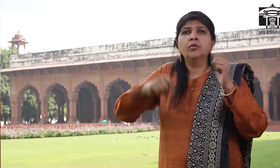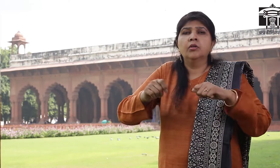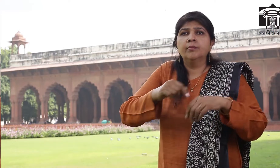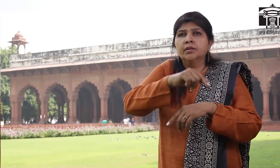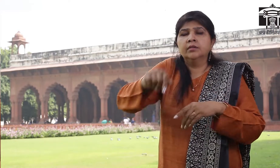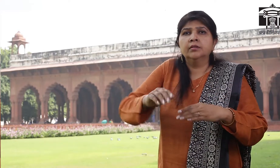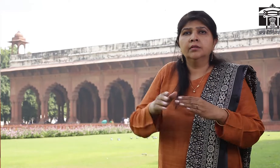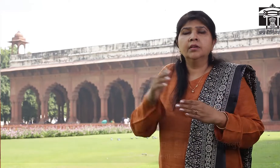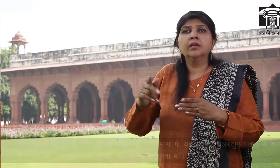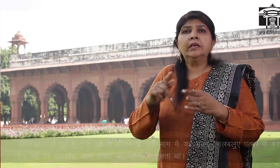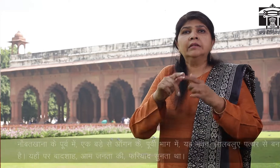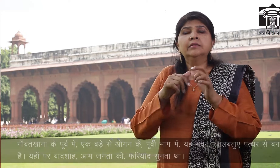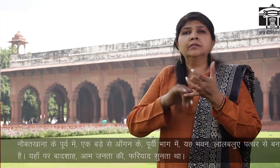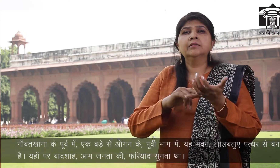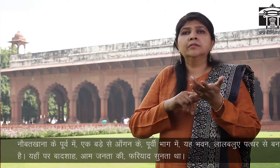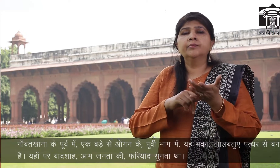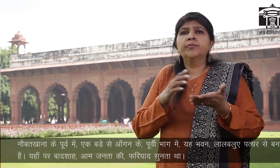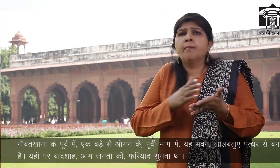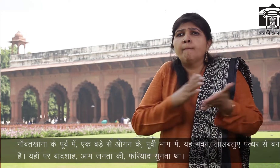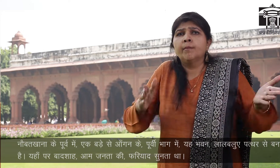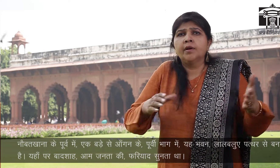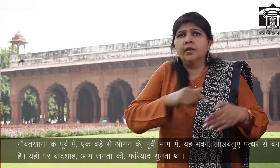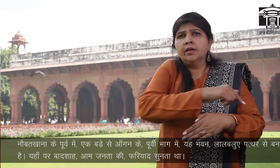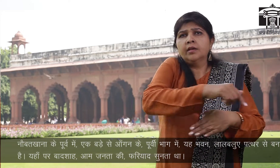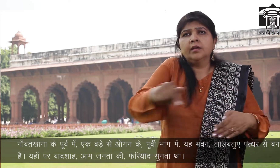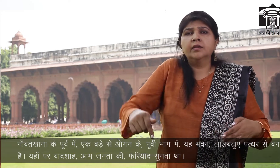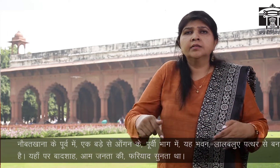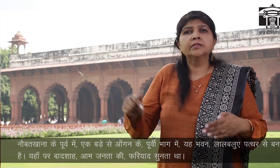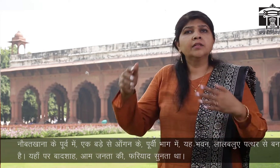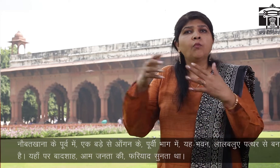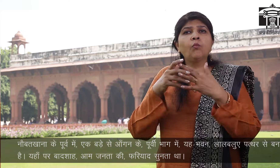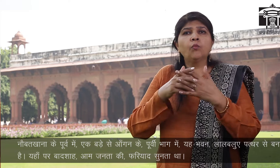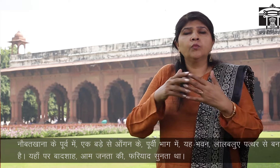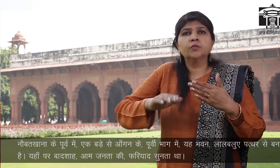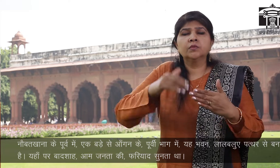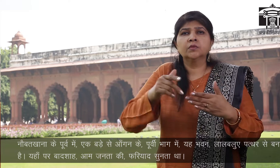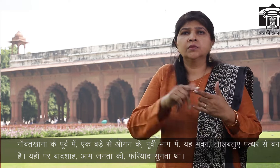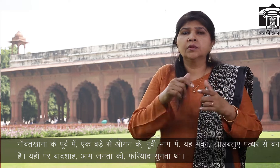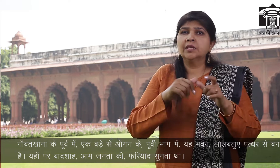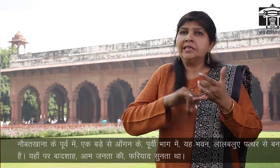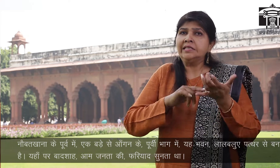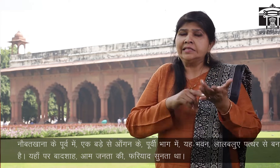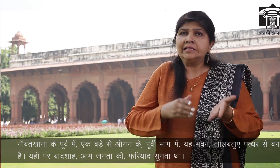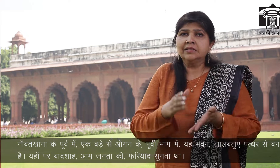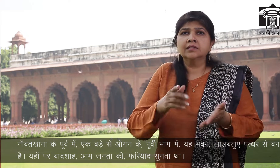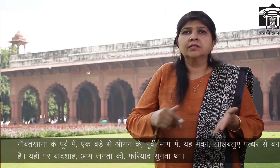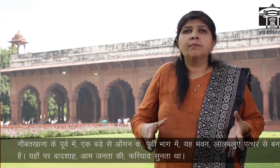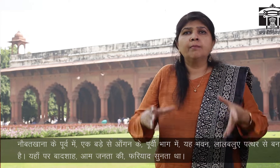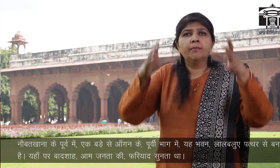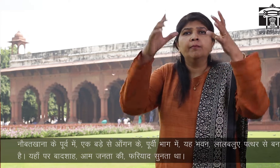नौबत खाना के पूर्व में एक बड़े से आंगन के पूर्वी भाग में यह भवन लाल बलुए